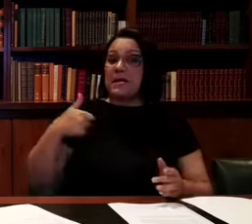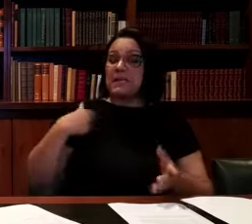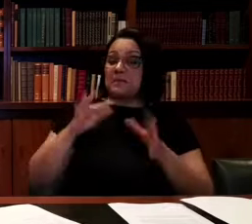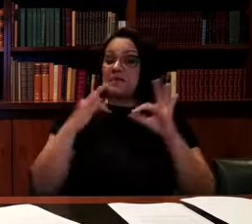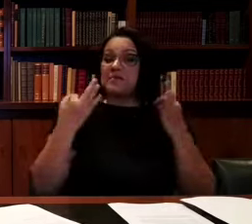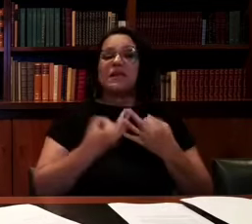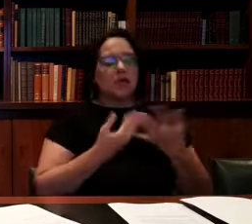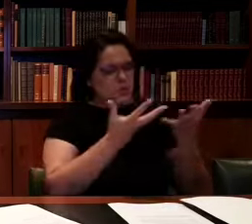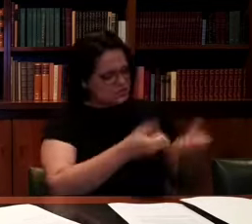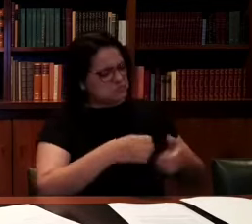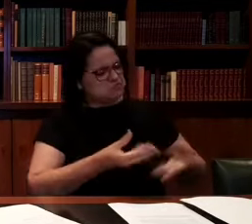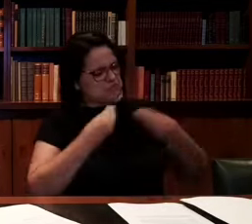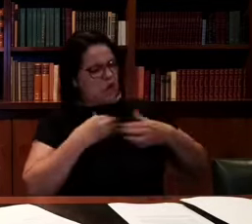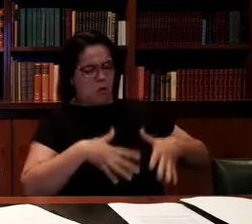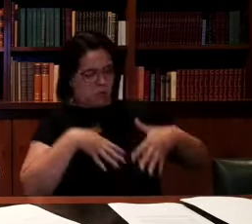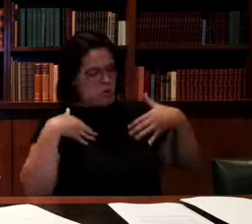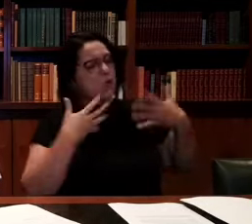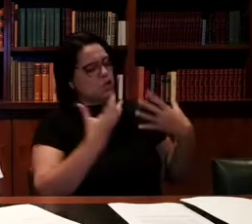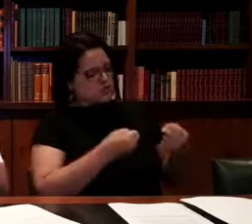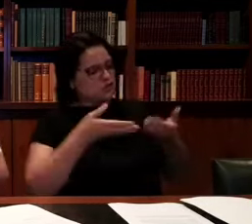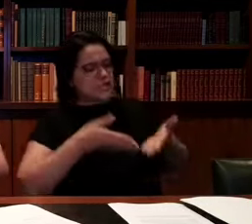isso aí